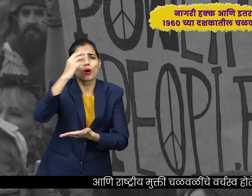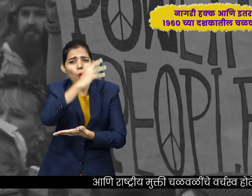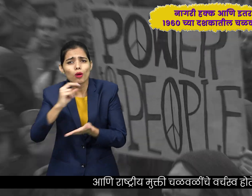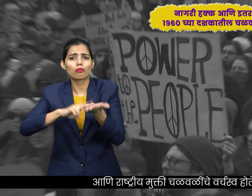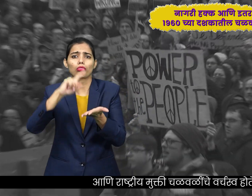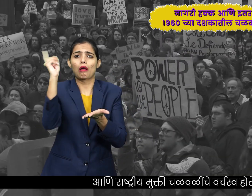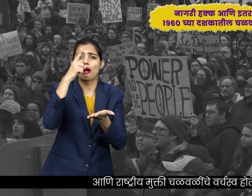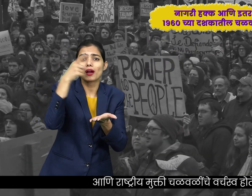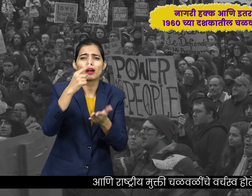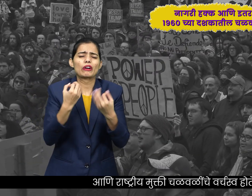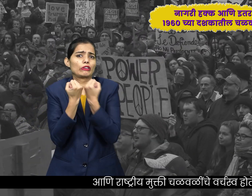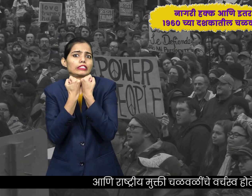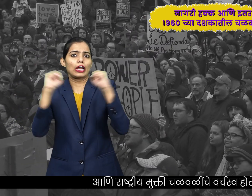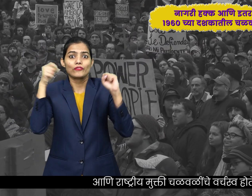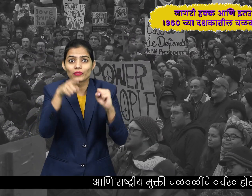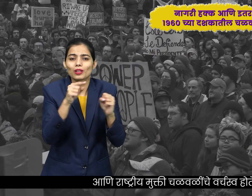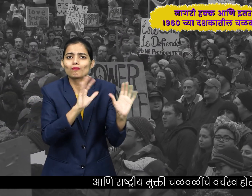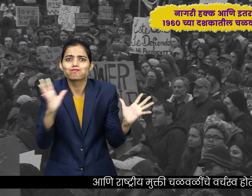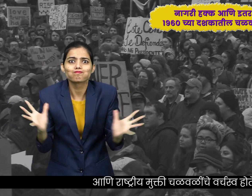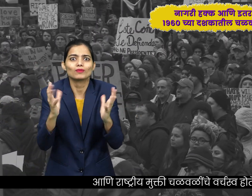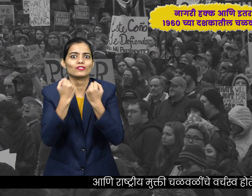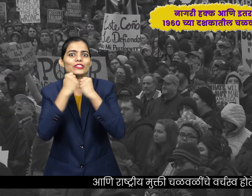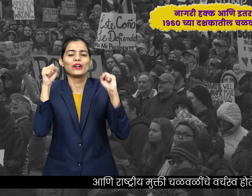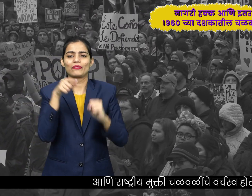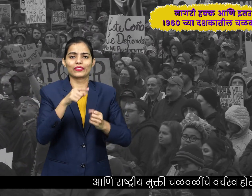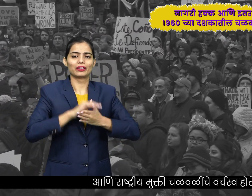आणि राष्ट्रीय मुक्ती चळवळींचं वर्चस्व होतं.